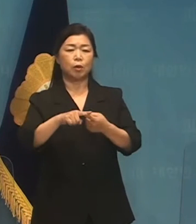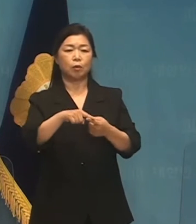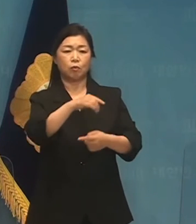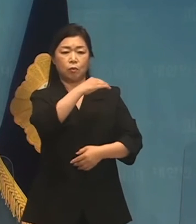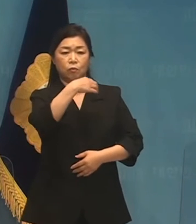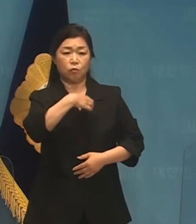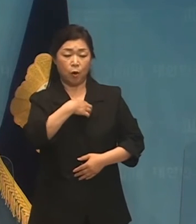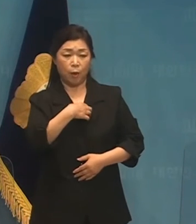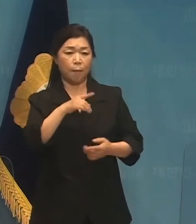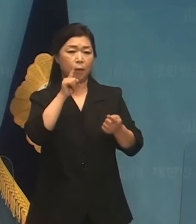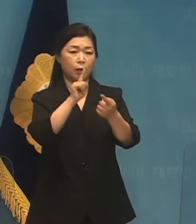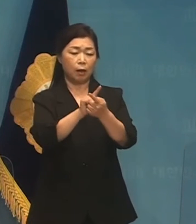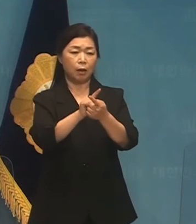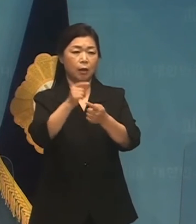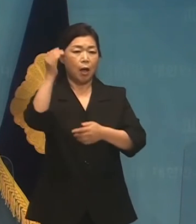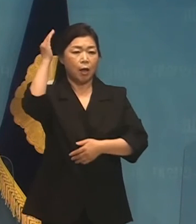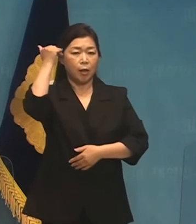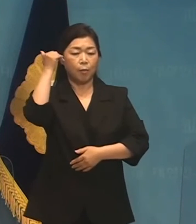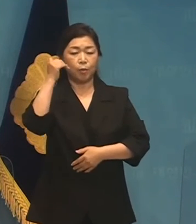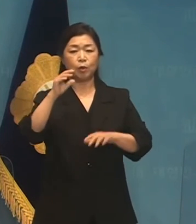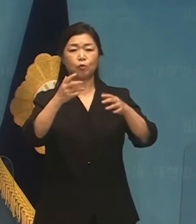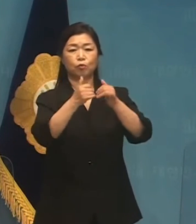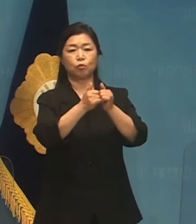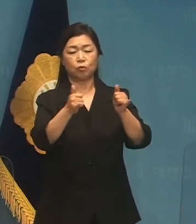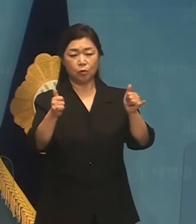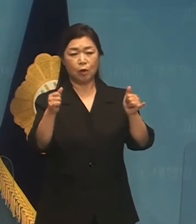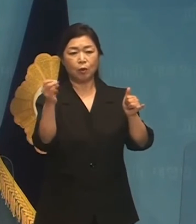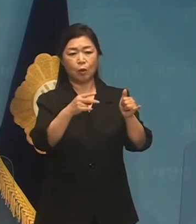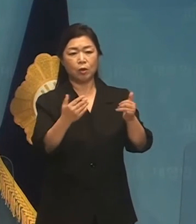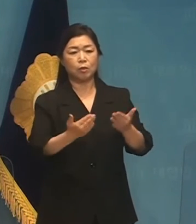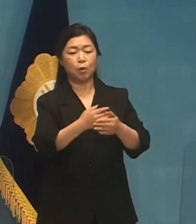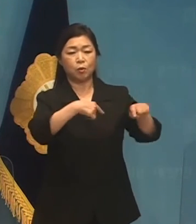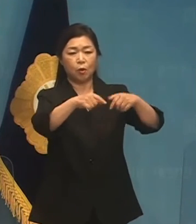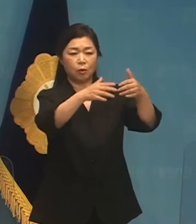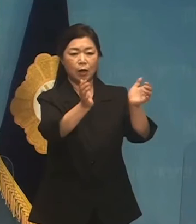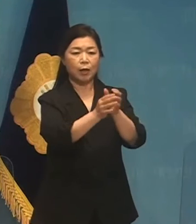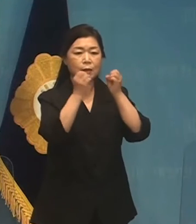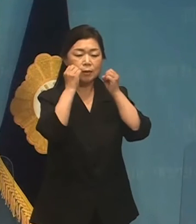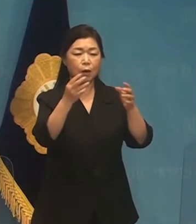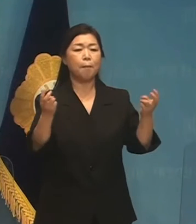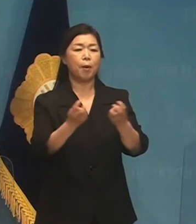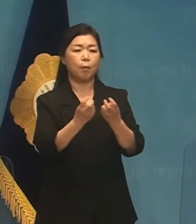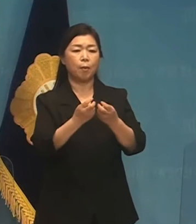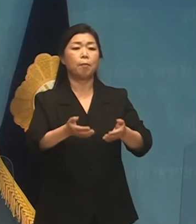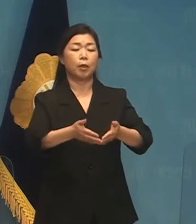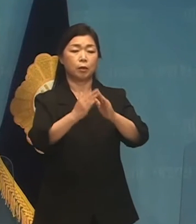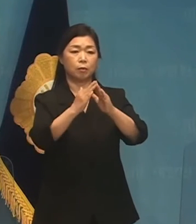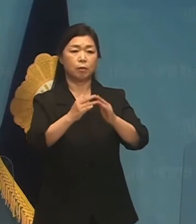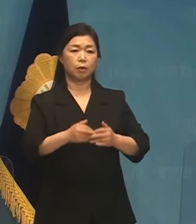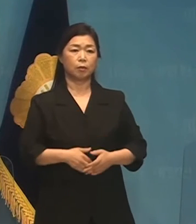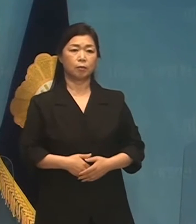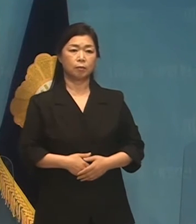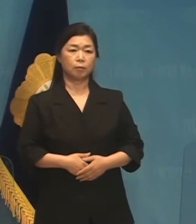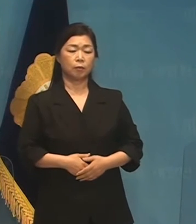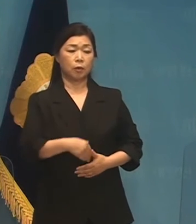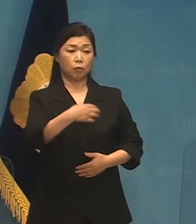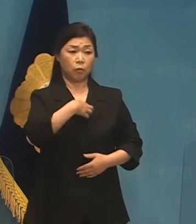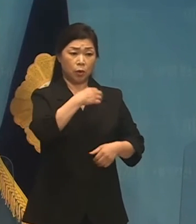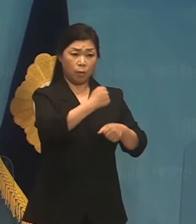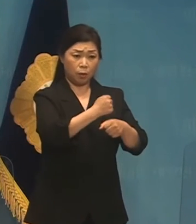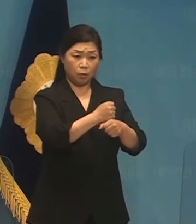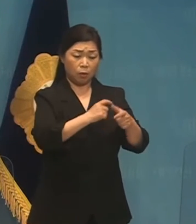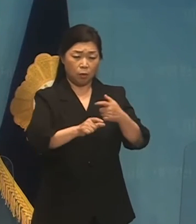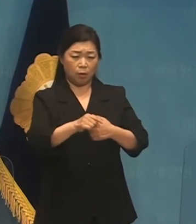위기에 봉착한 대한민국과 진보정당의 새로운 길을 만들어내는 선거입니다. 위기를